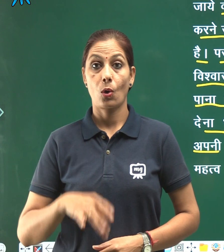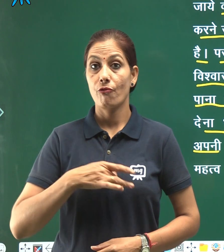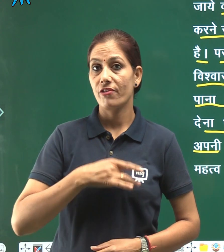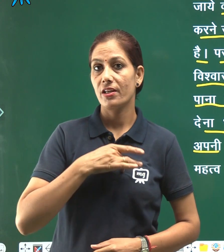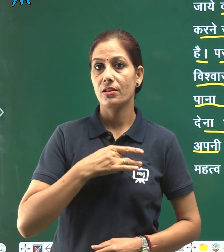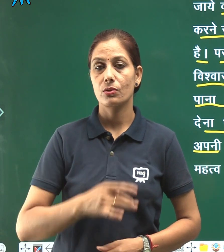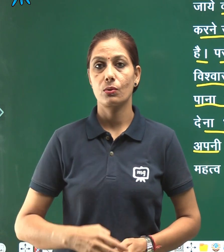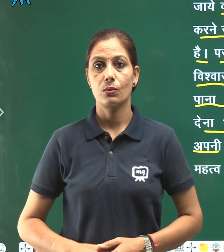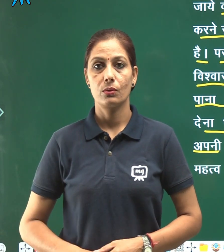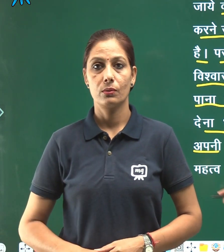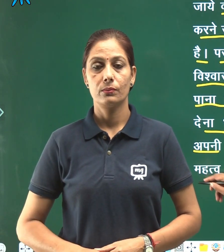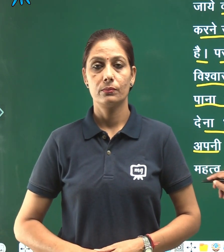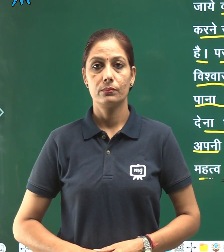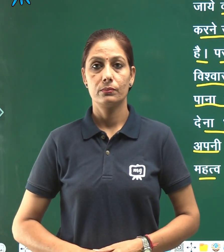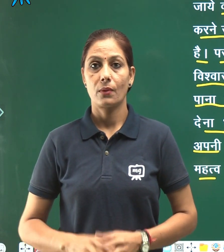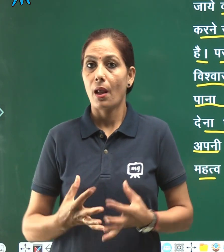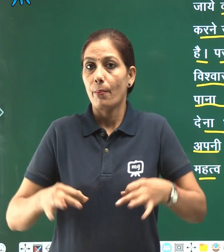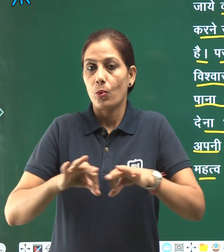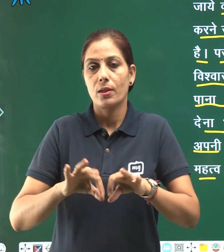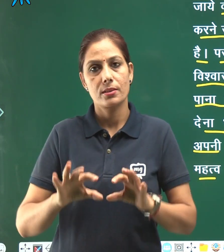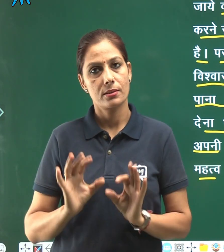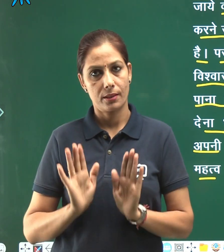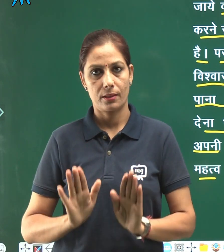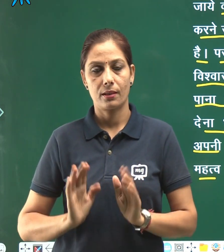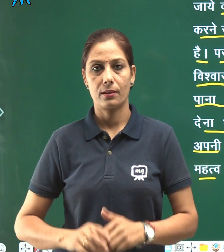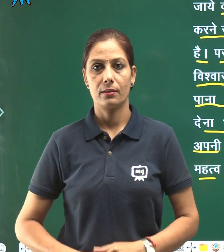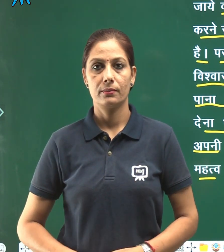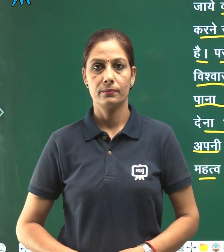भावनाओं को महत्व देता है।